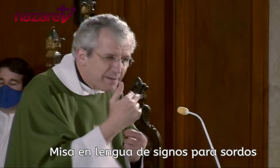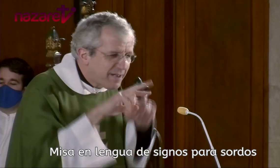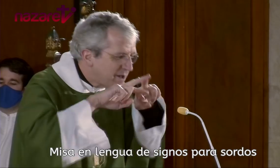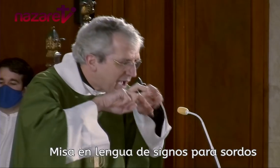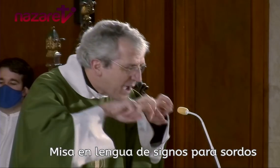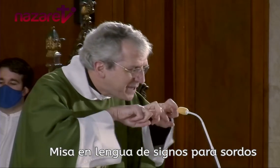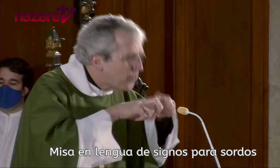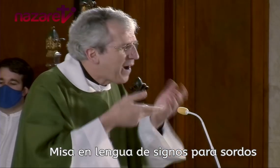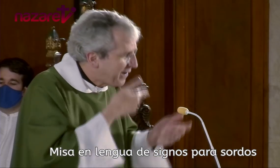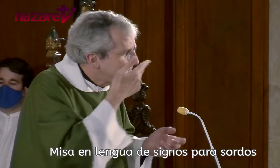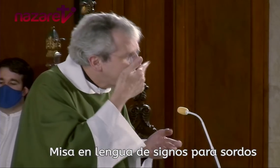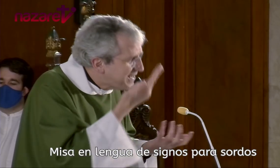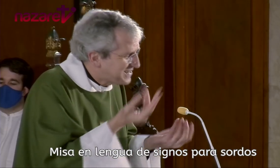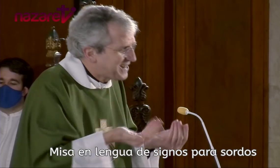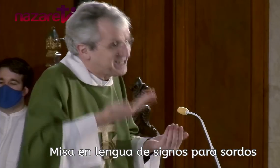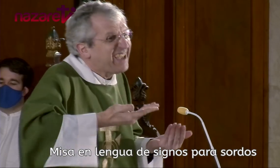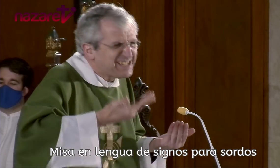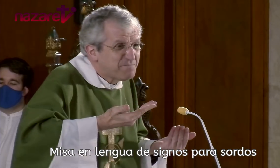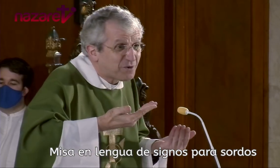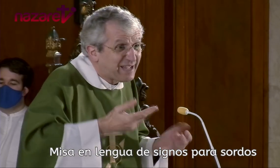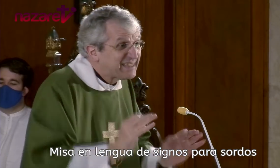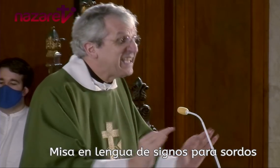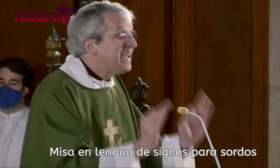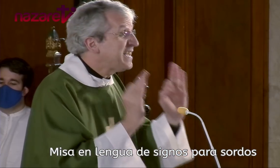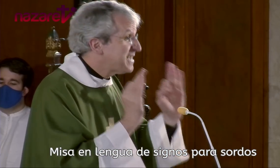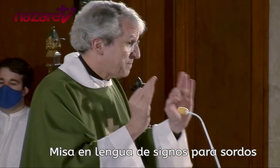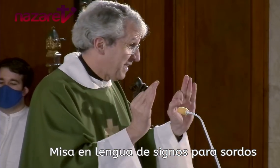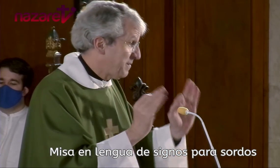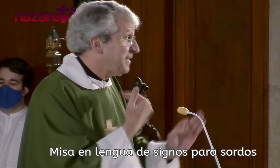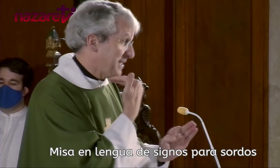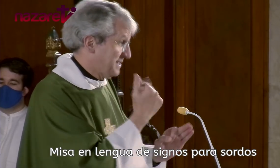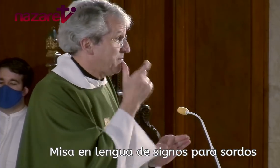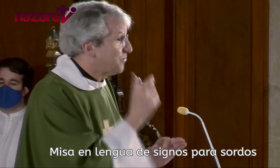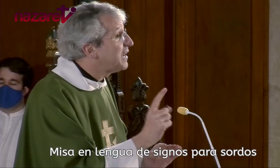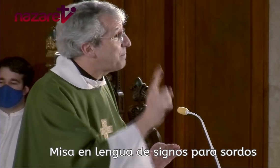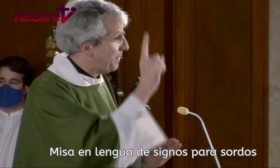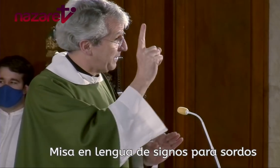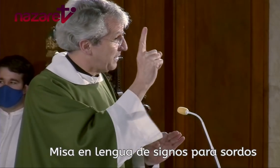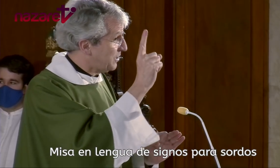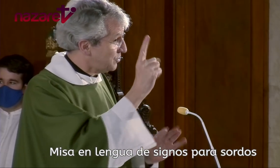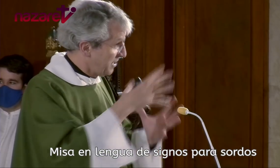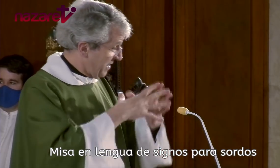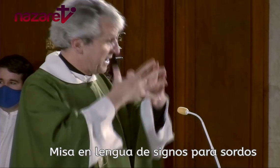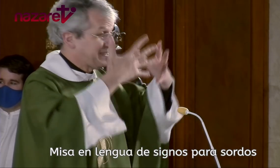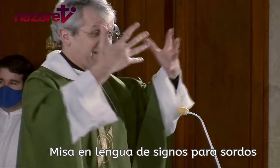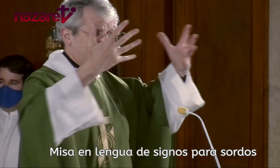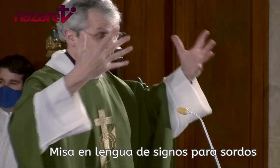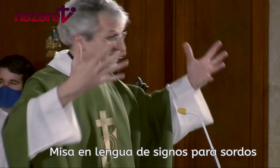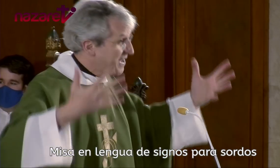saber, averiguar, interesarse es importante. Y especialmente sabiendo que la palabra de Dios es